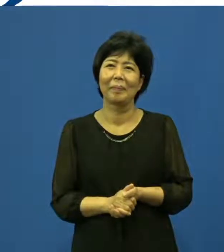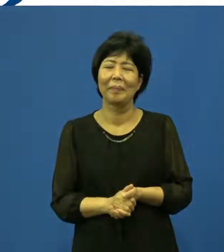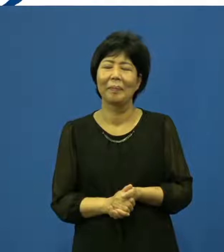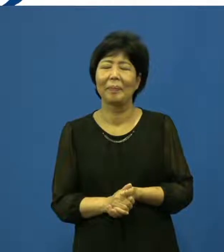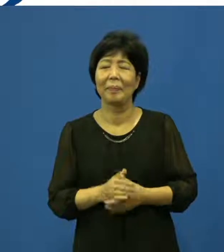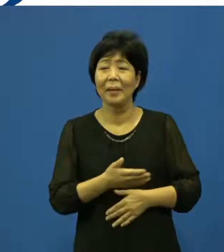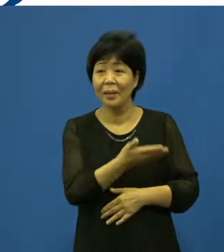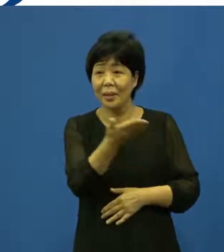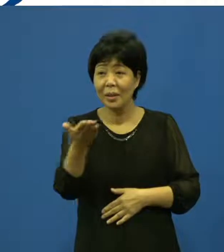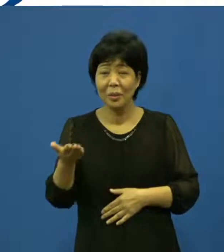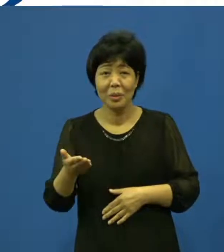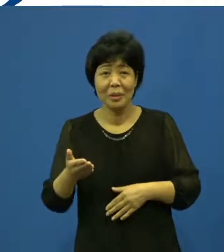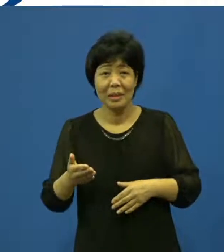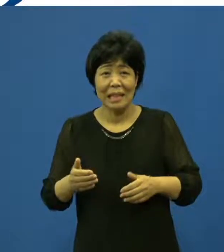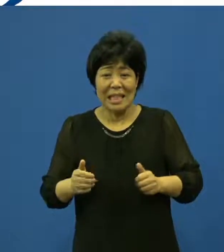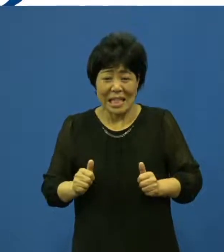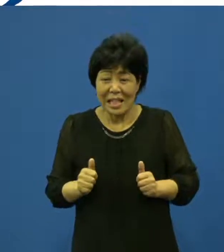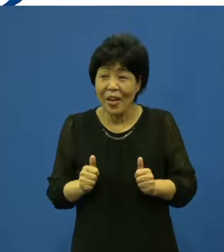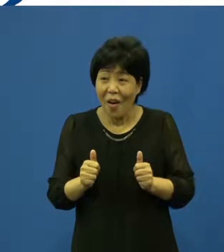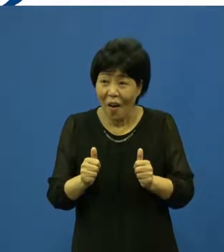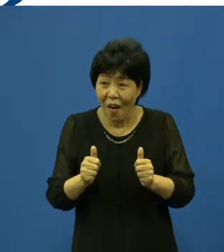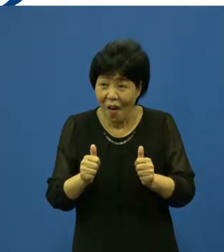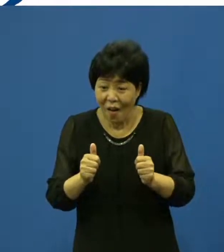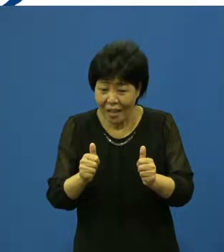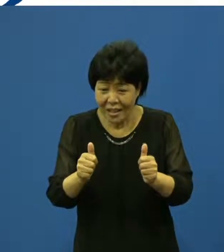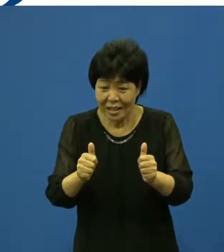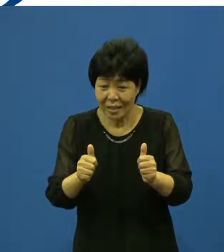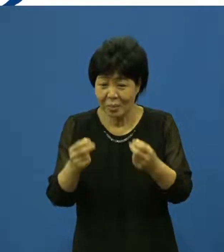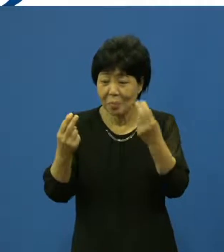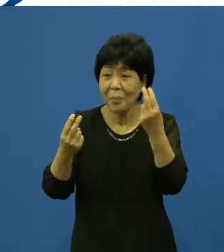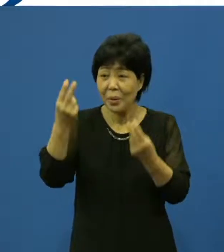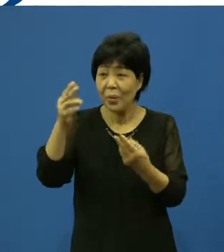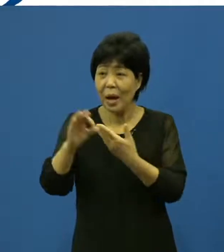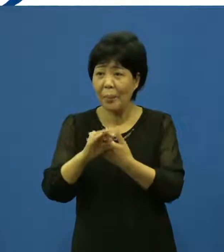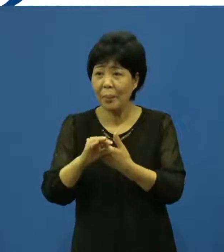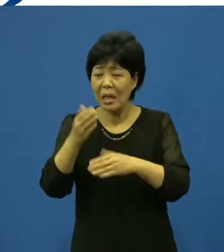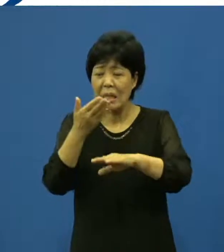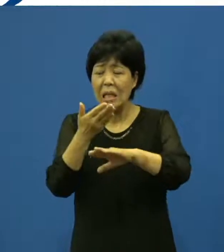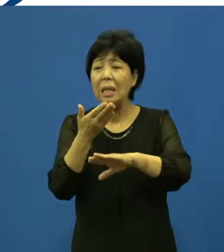여러분, 열심으로 이야기하면 이방 종교를 우리가 따라갈 수 없어요.